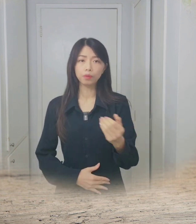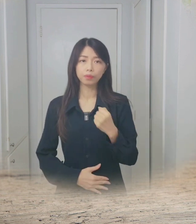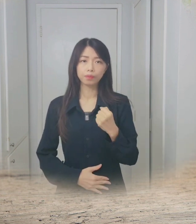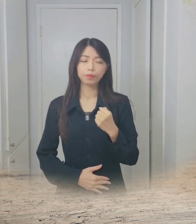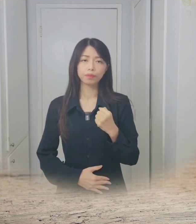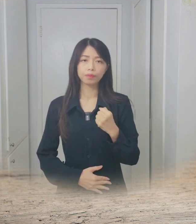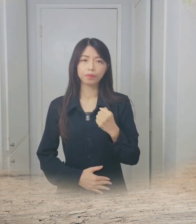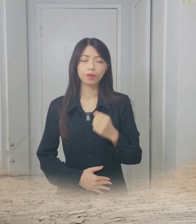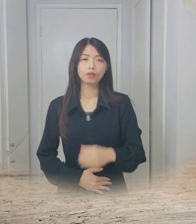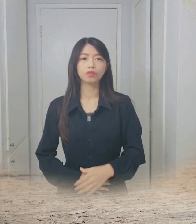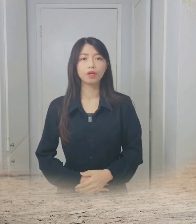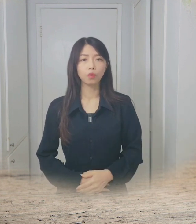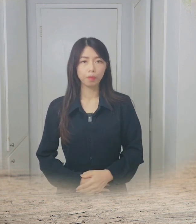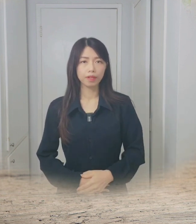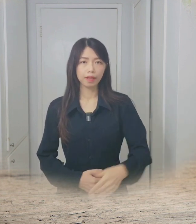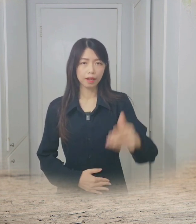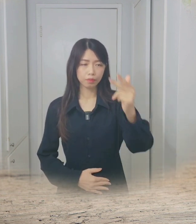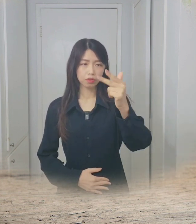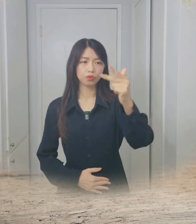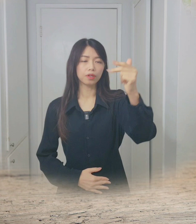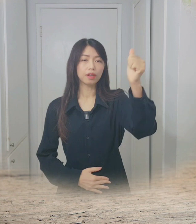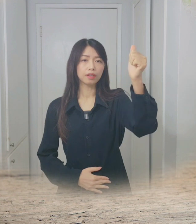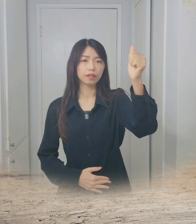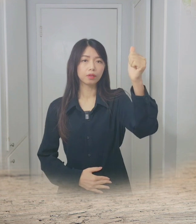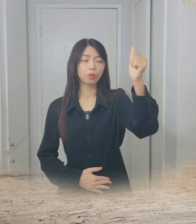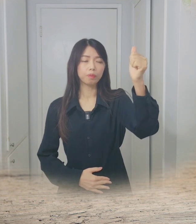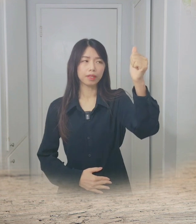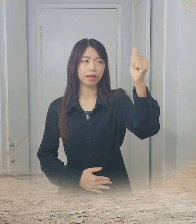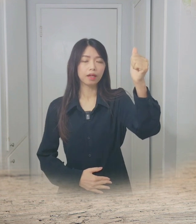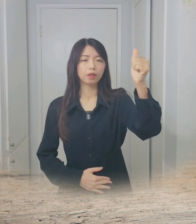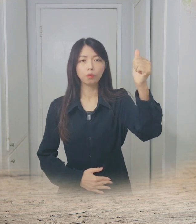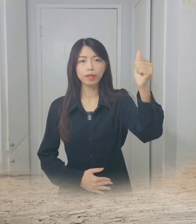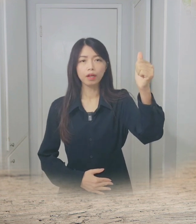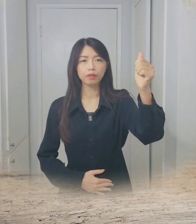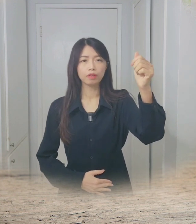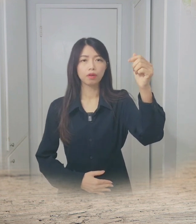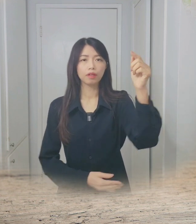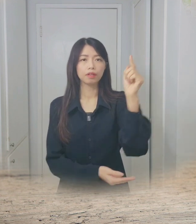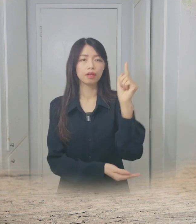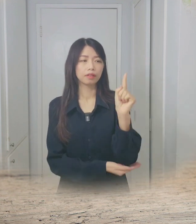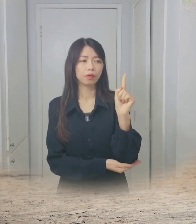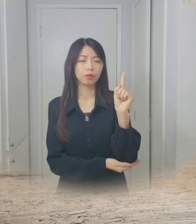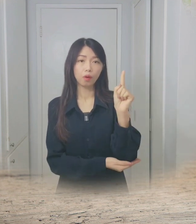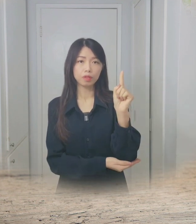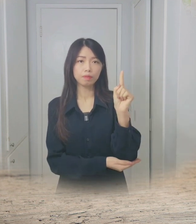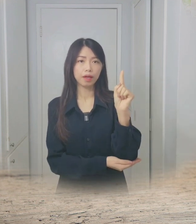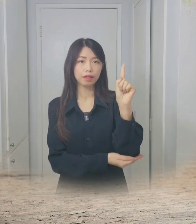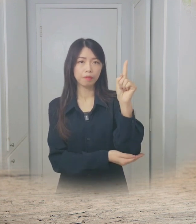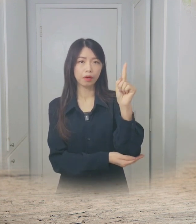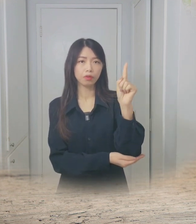마음으로 줄을 높이는 사람 줄을 높이다 높이다라고 한 뜻의 수어는 그대로